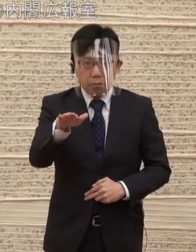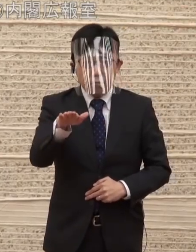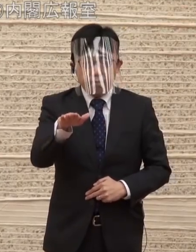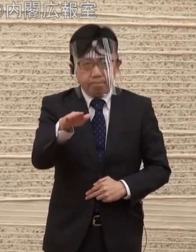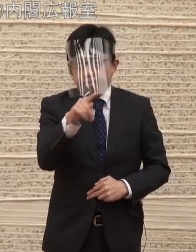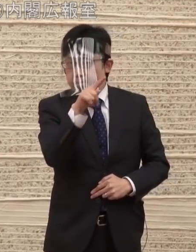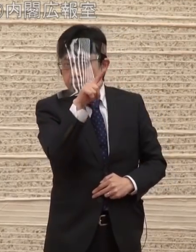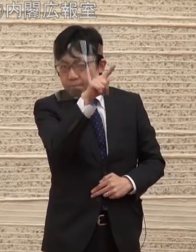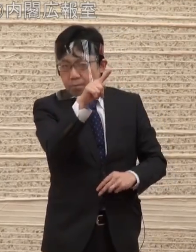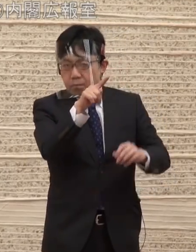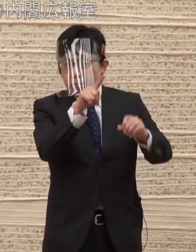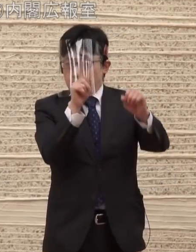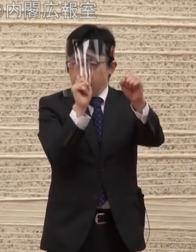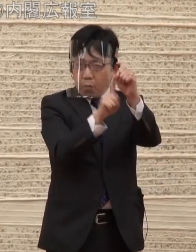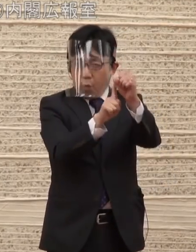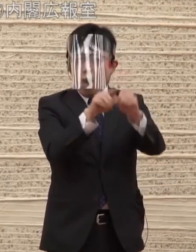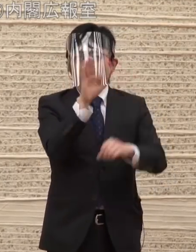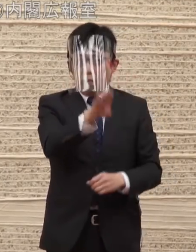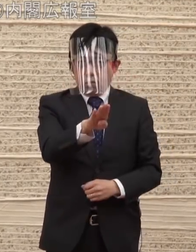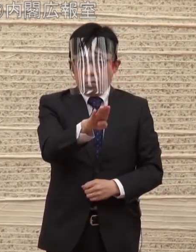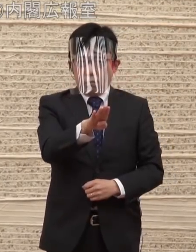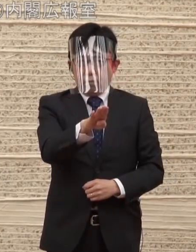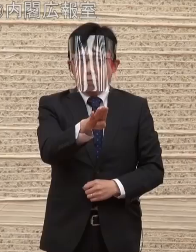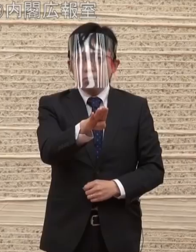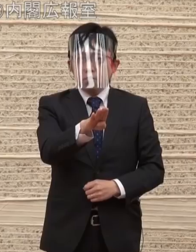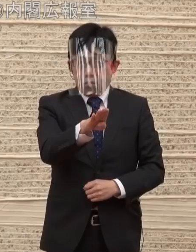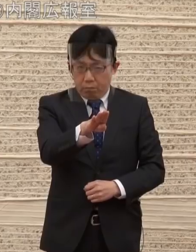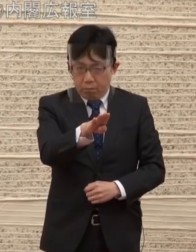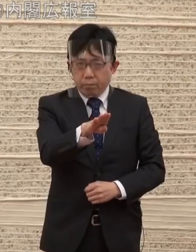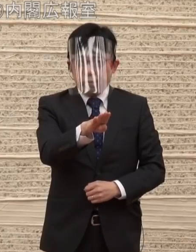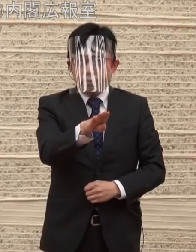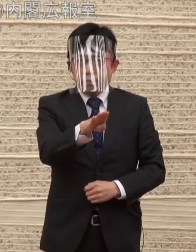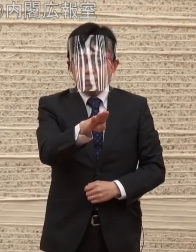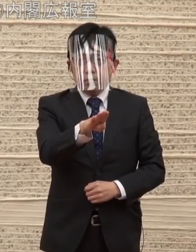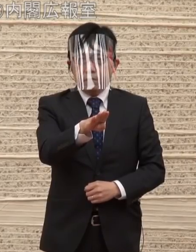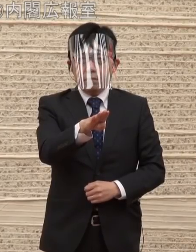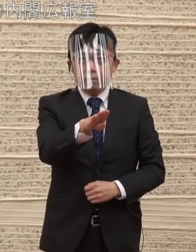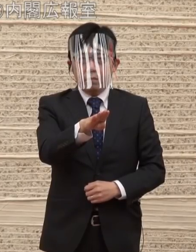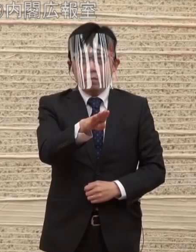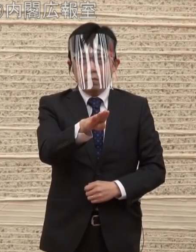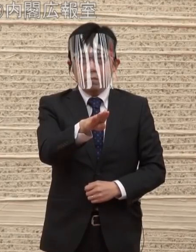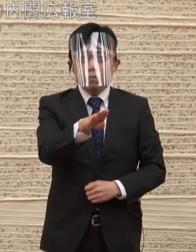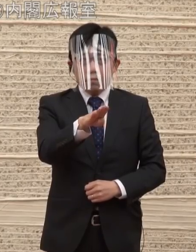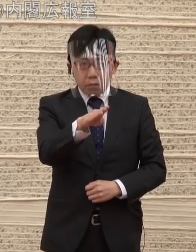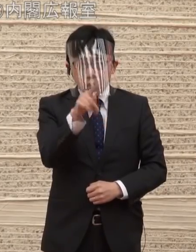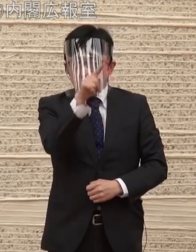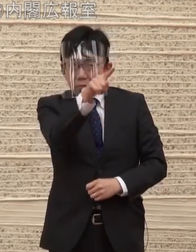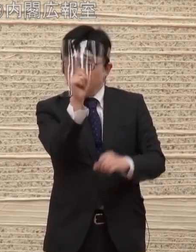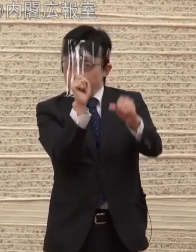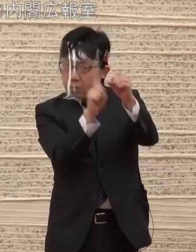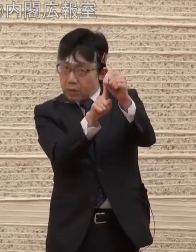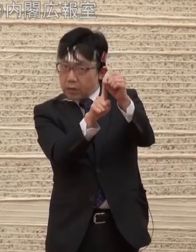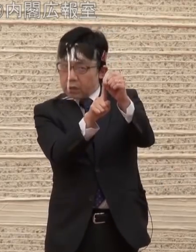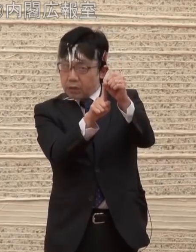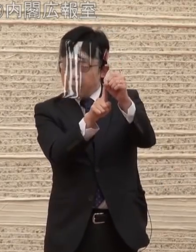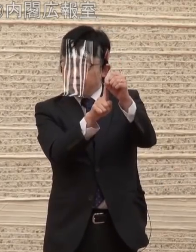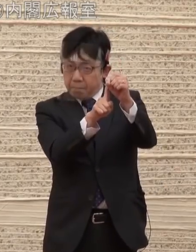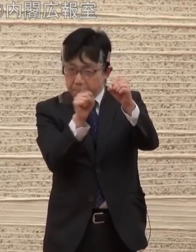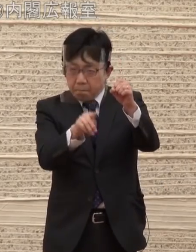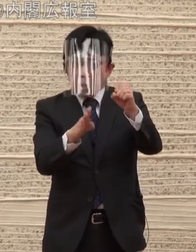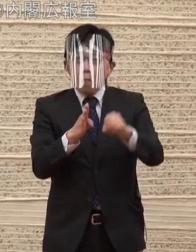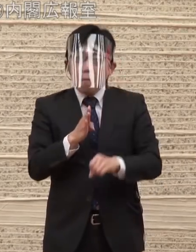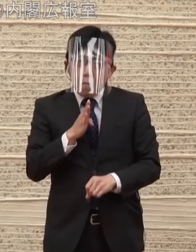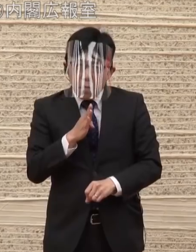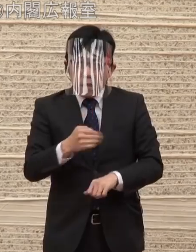た出口は視野に入っていますその出口に向かったこのキャラ c